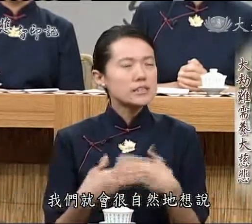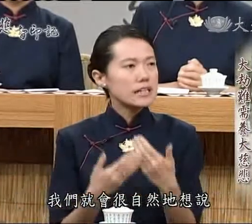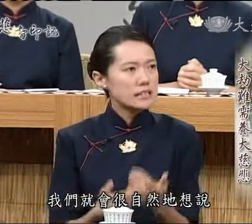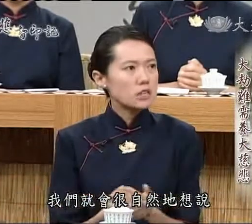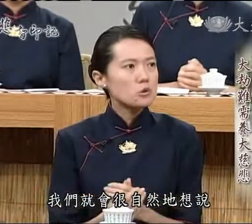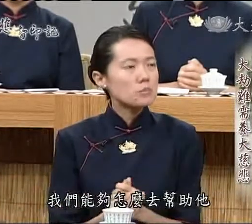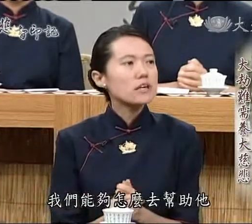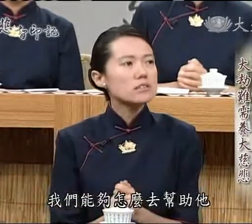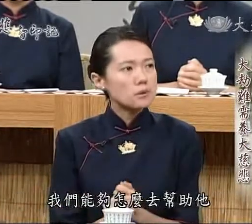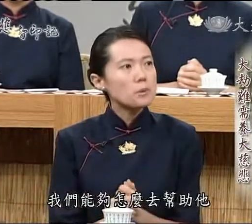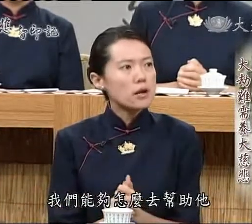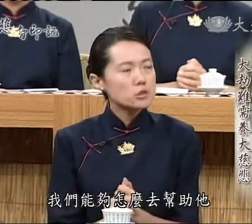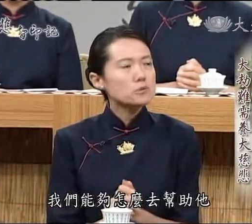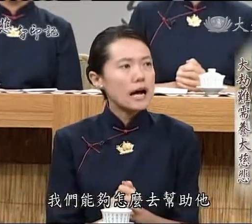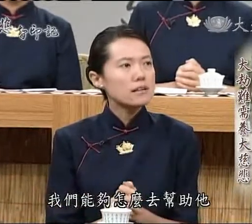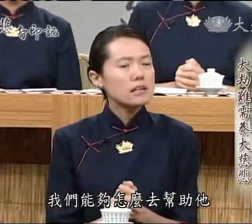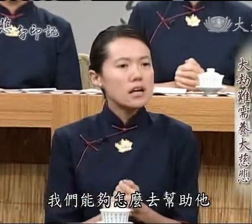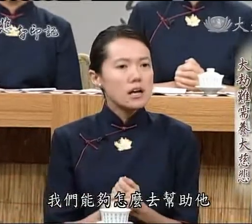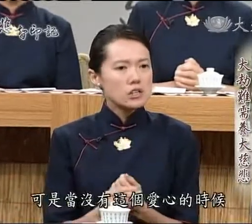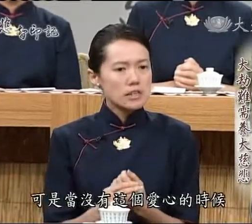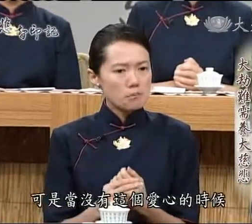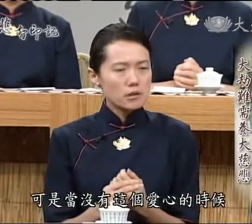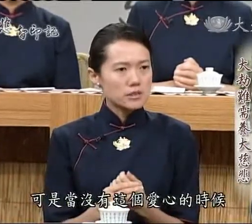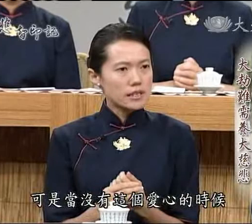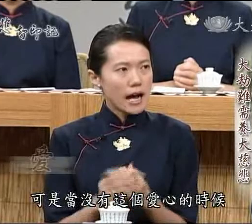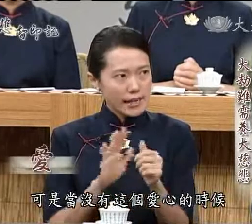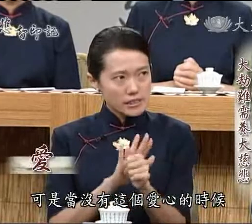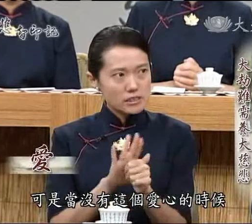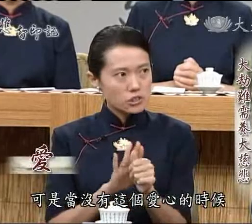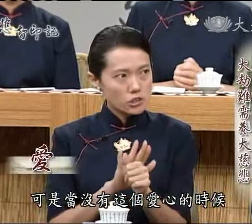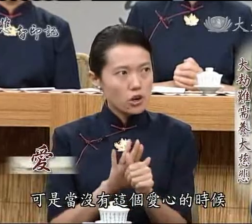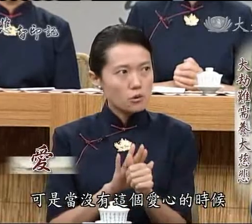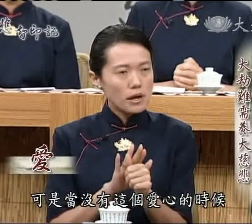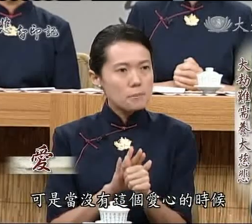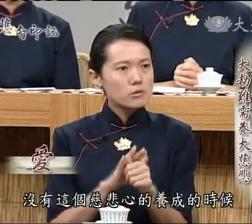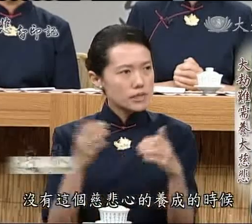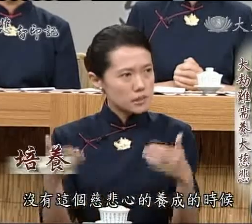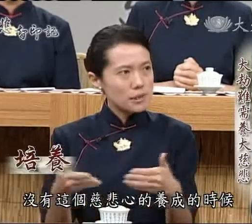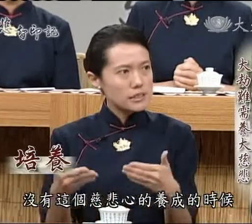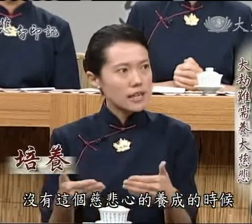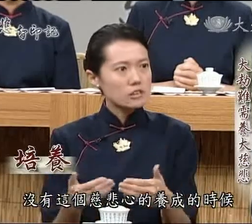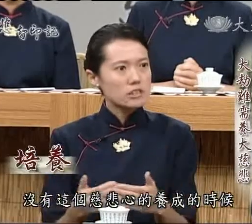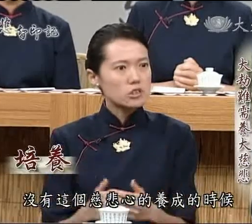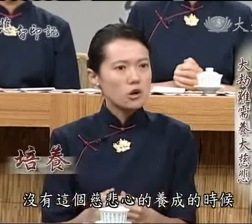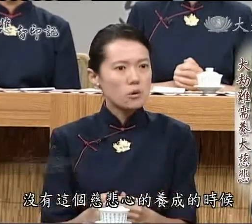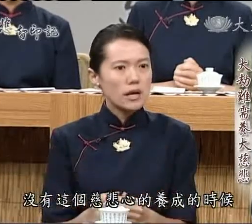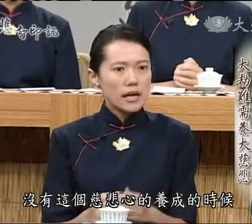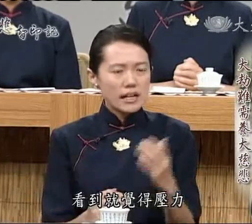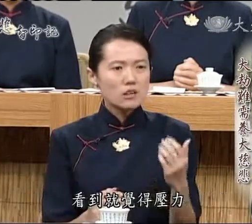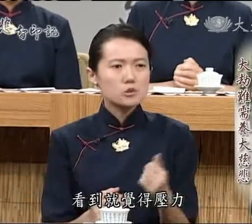然的想说我们能够怎么去帮助他。可是当没有这个爱心的时候，没有这个慈悲心的养成的时候，看到就觉得